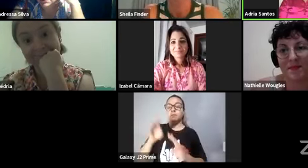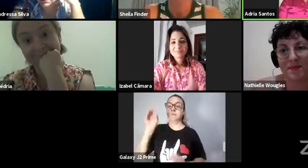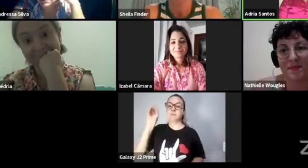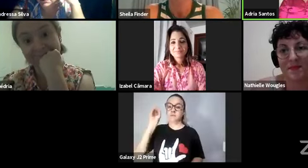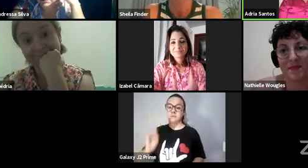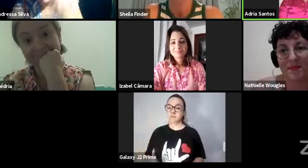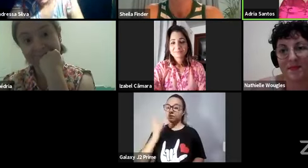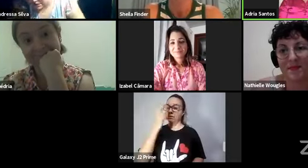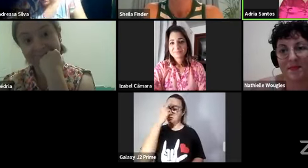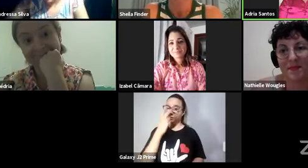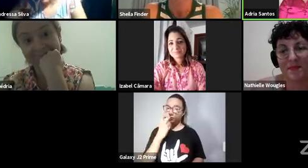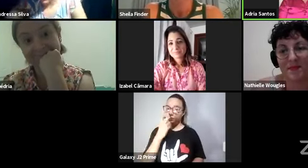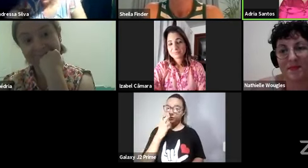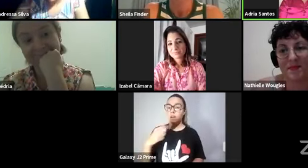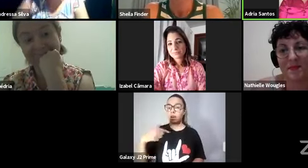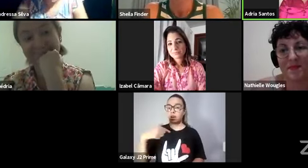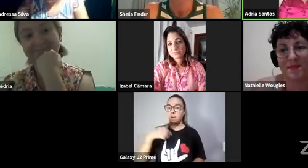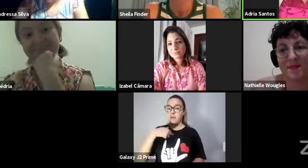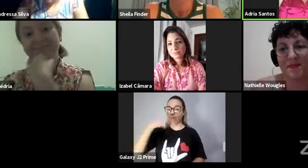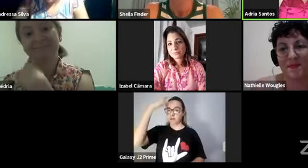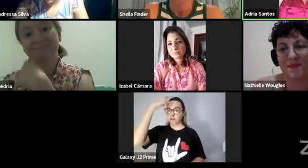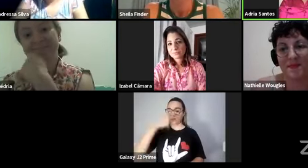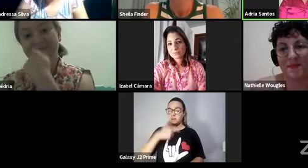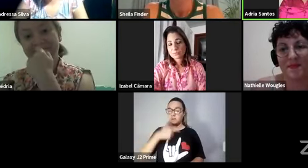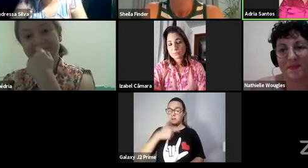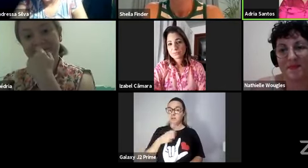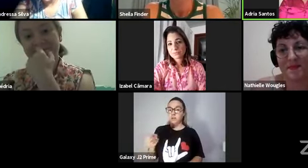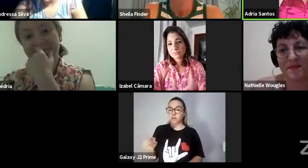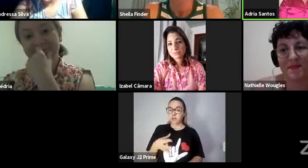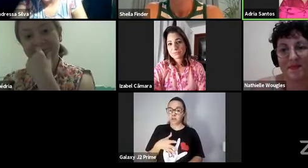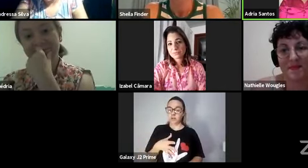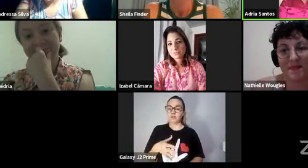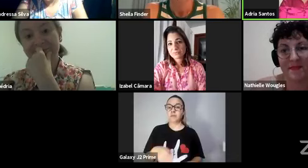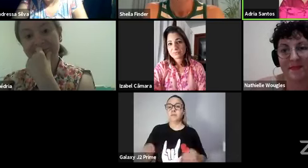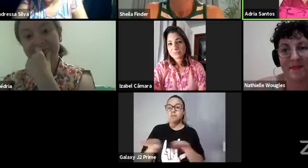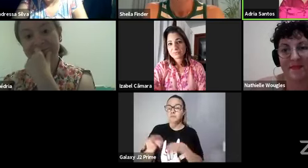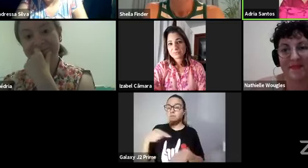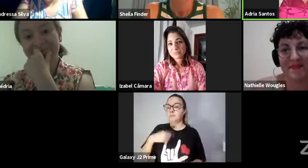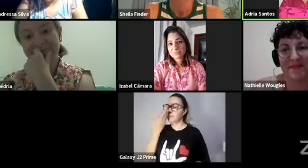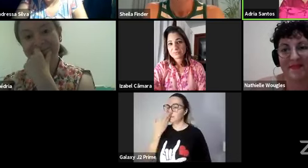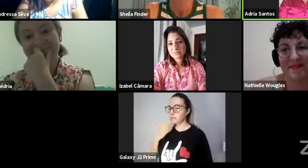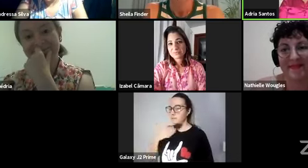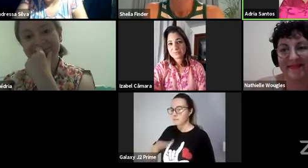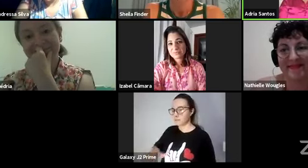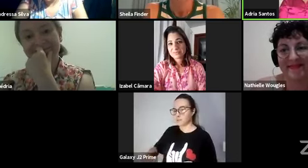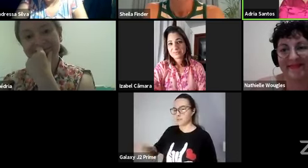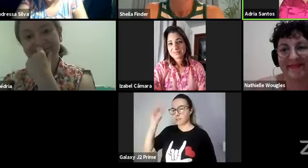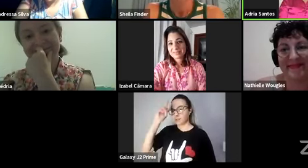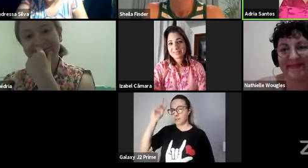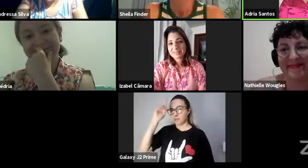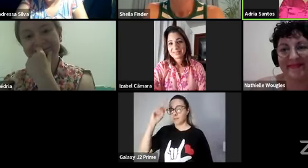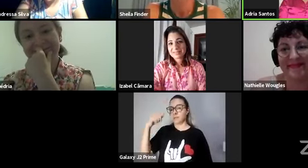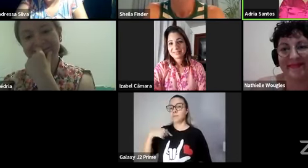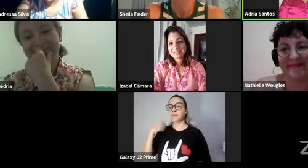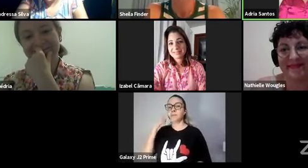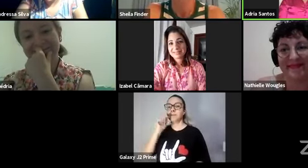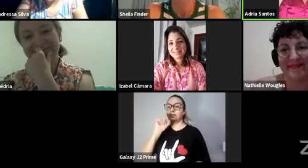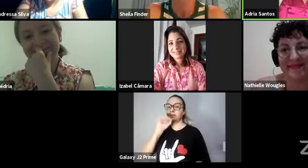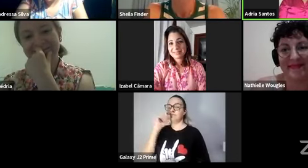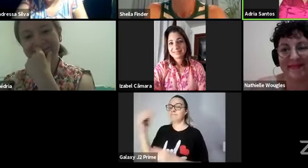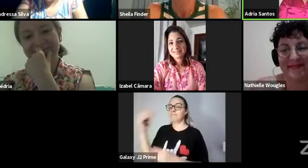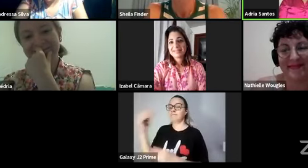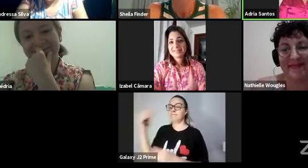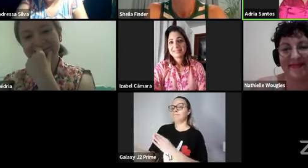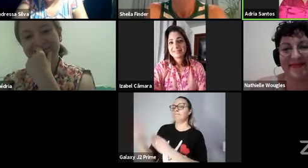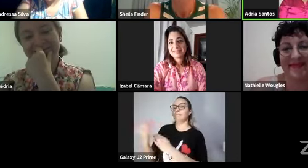também tive uma infância, né, que nem tinha como a minha mãe ficar protegendo,